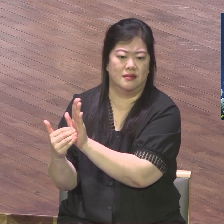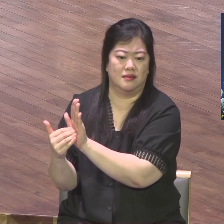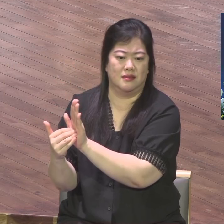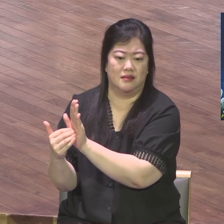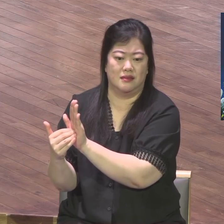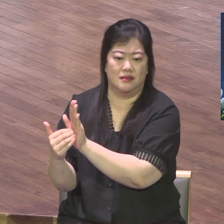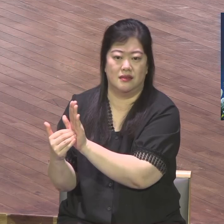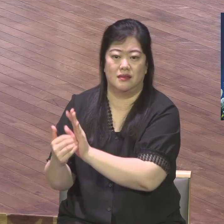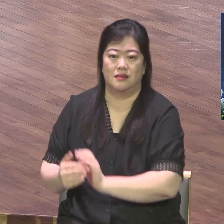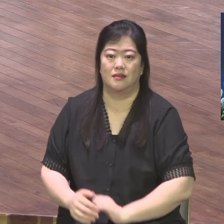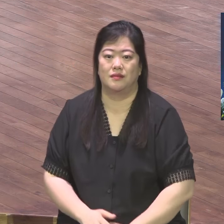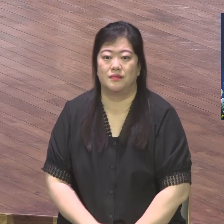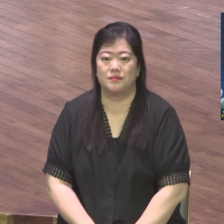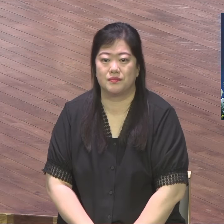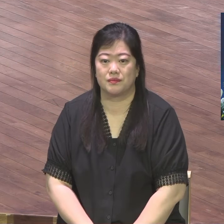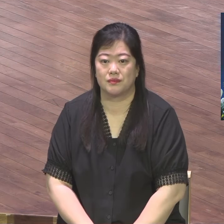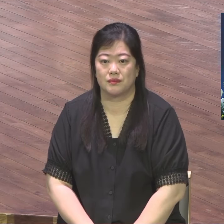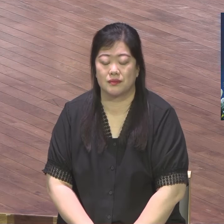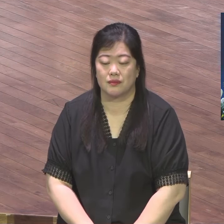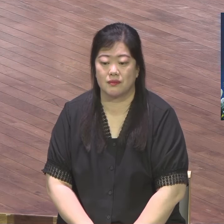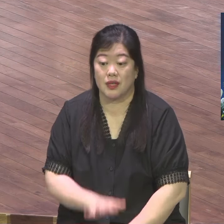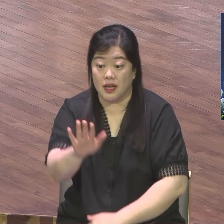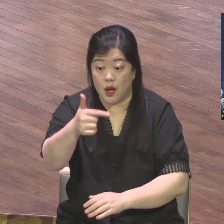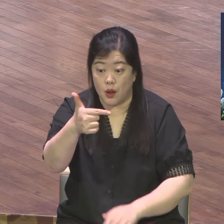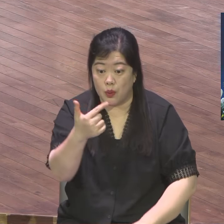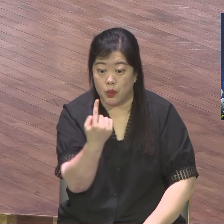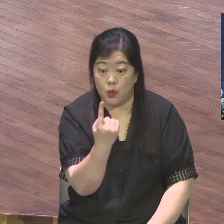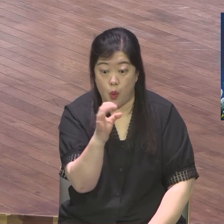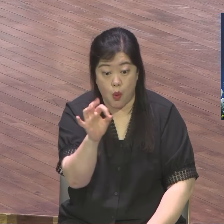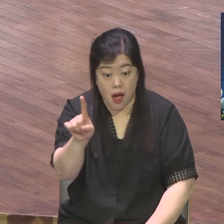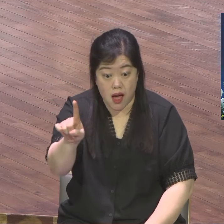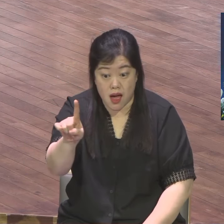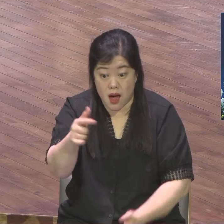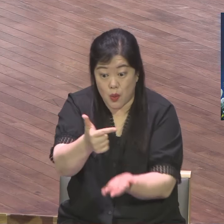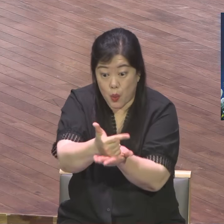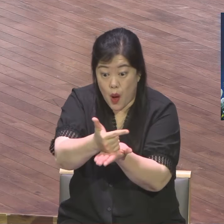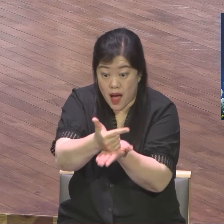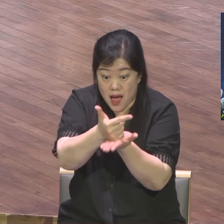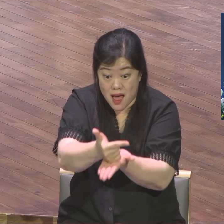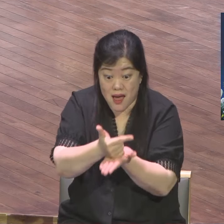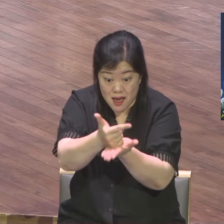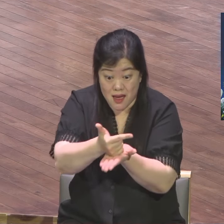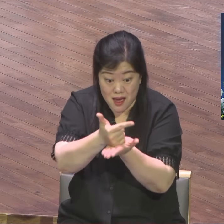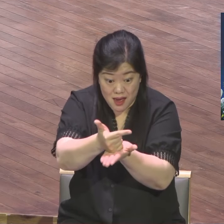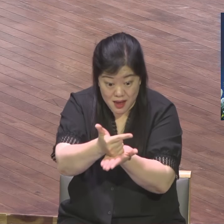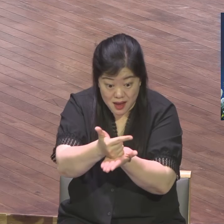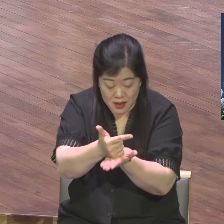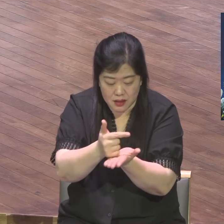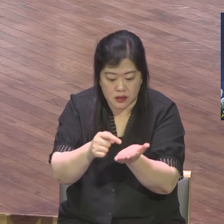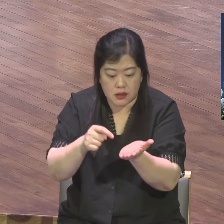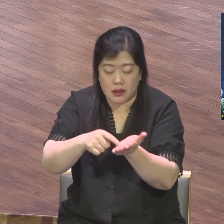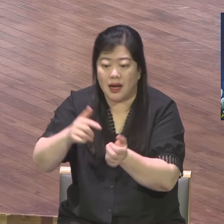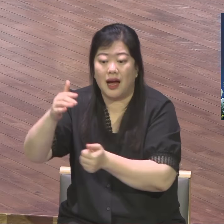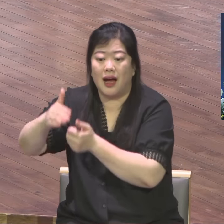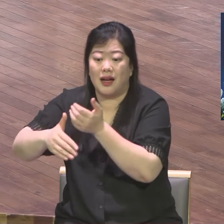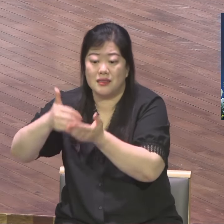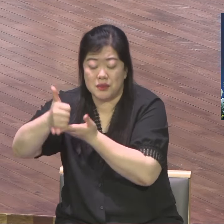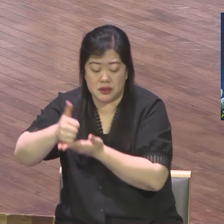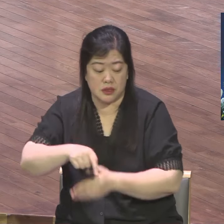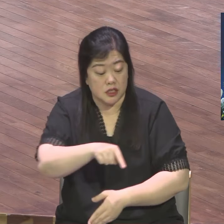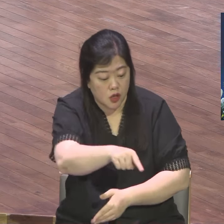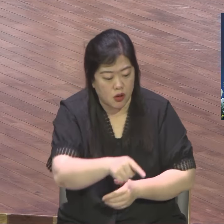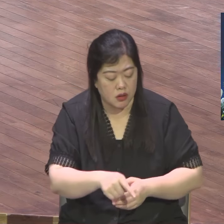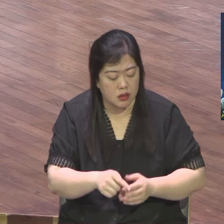안 돼. 무슨 놈의 산에서 방주를 뭐 배를 만들어 갑니까? 바닷가 같으면 조금 그렇다 하더라도 왜